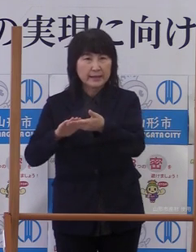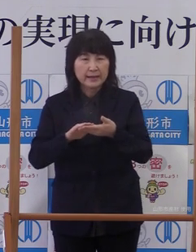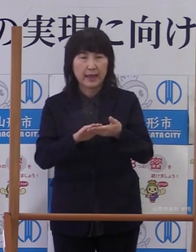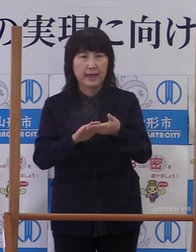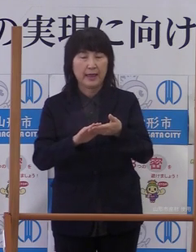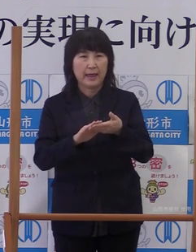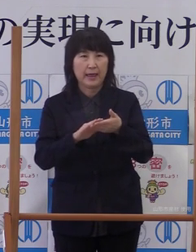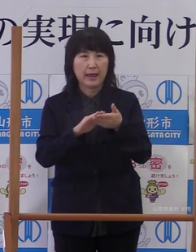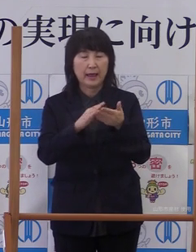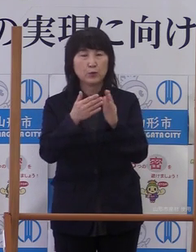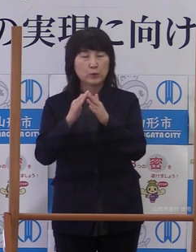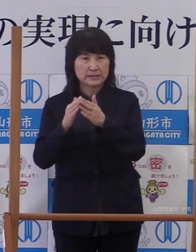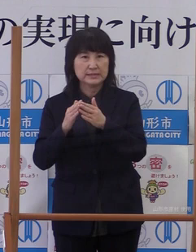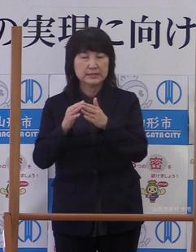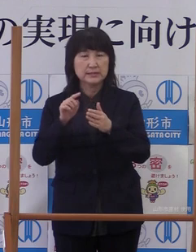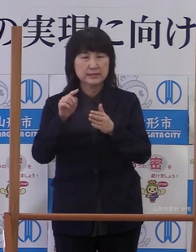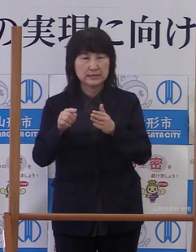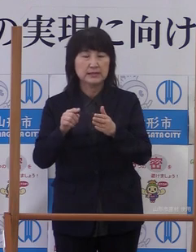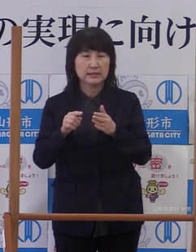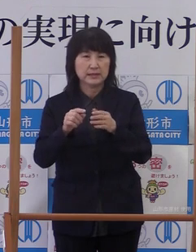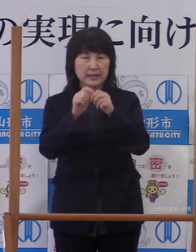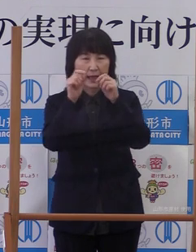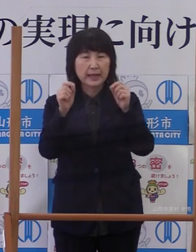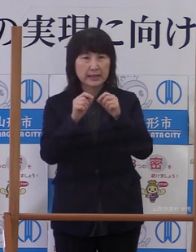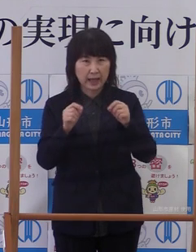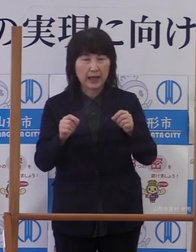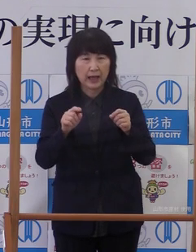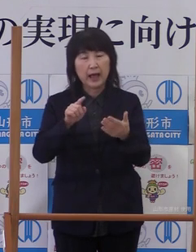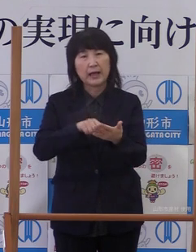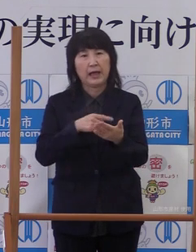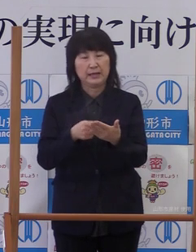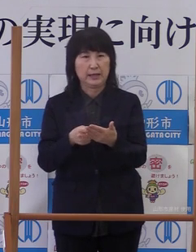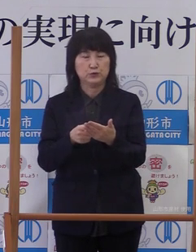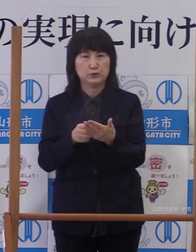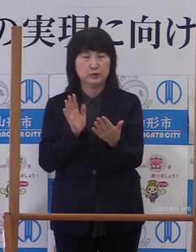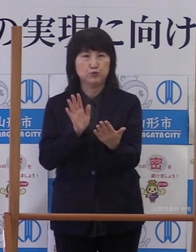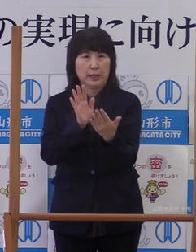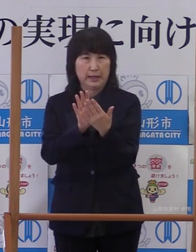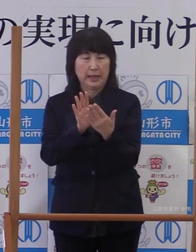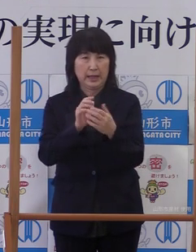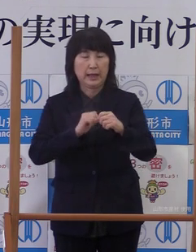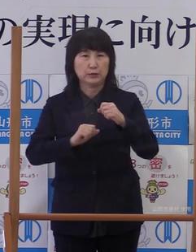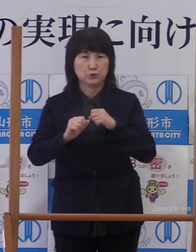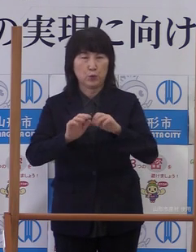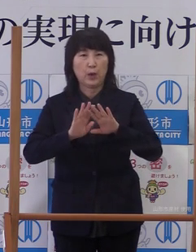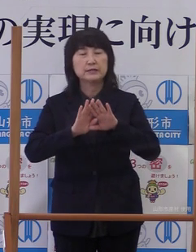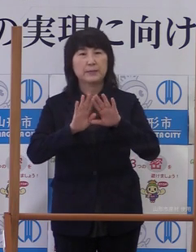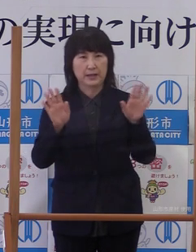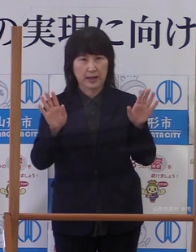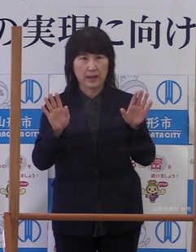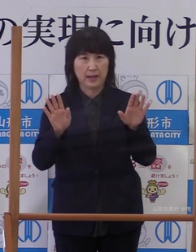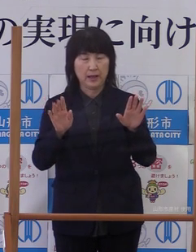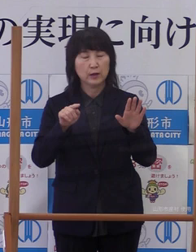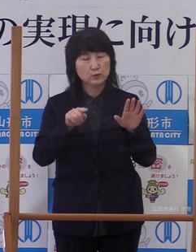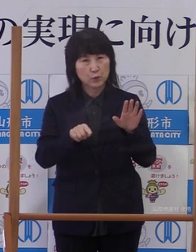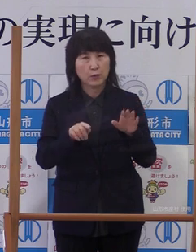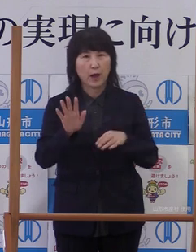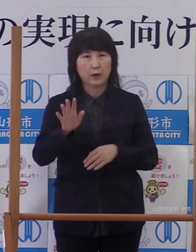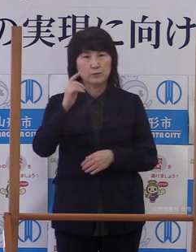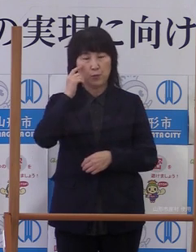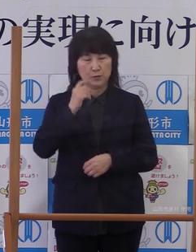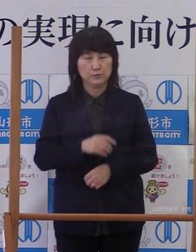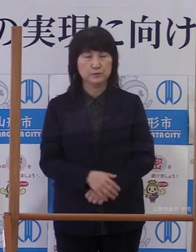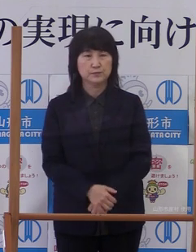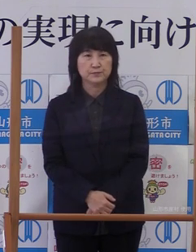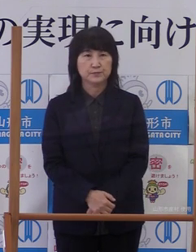圏の連携によって一つ解決に向けて動き出したというところが特徴だと思います